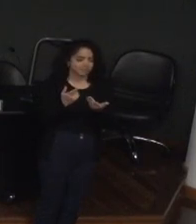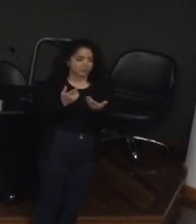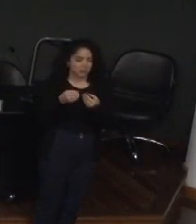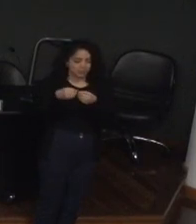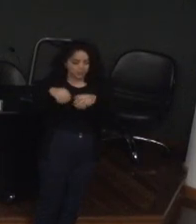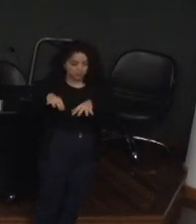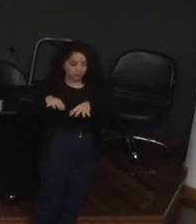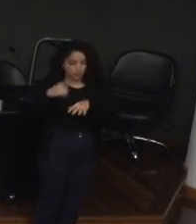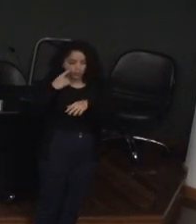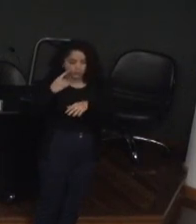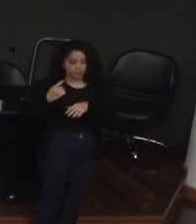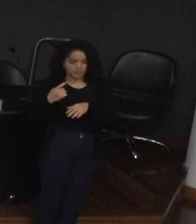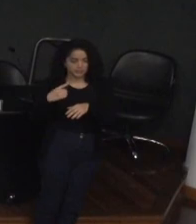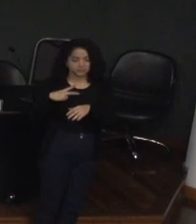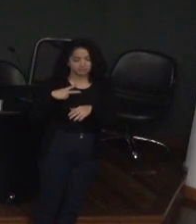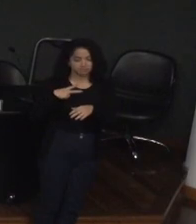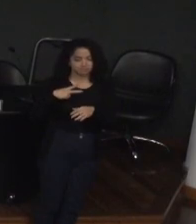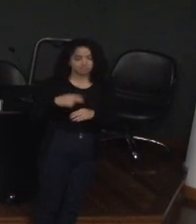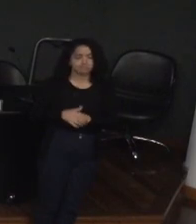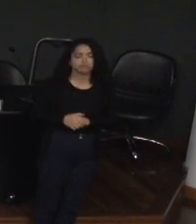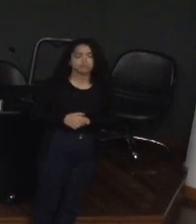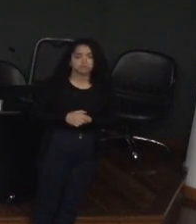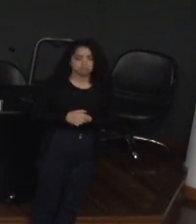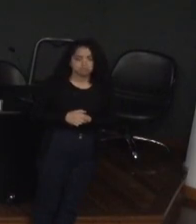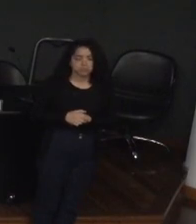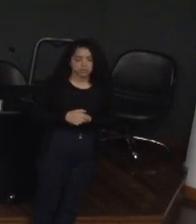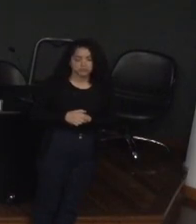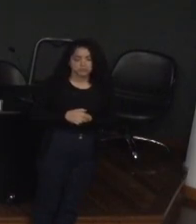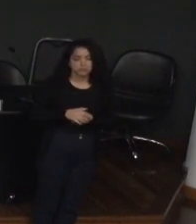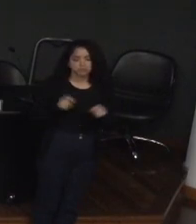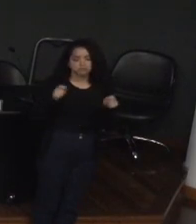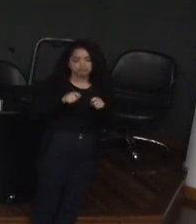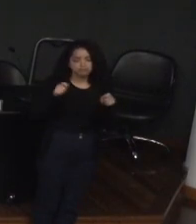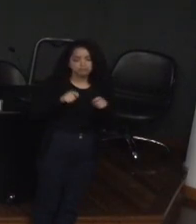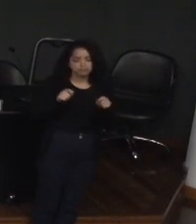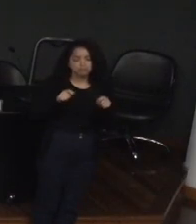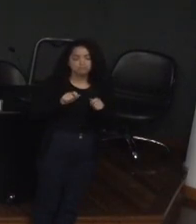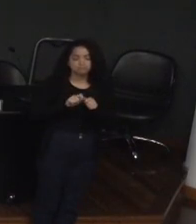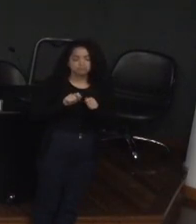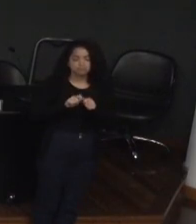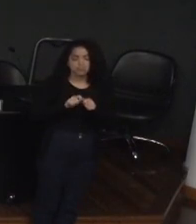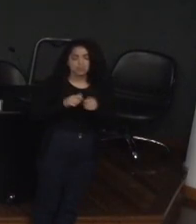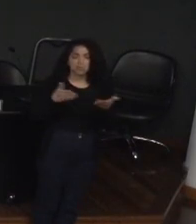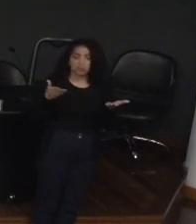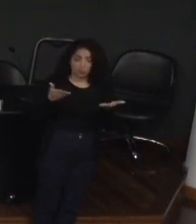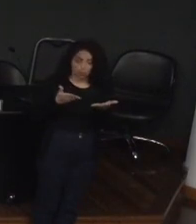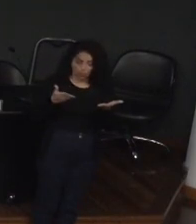o interesse do particular. Né? Mas perfeito, dá para fazer, Diego, sim, sem dúvida.